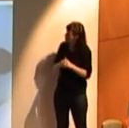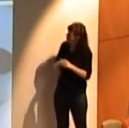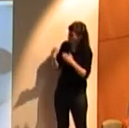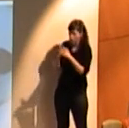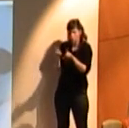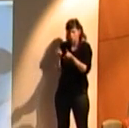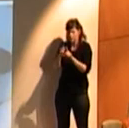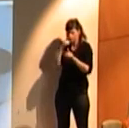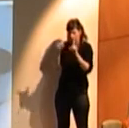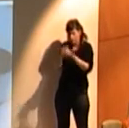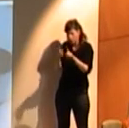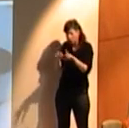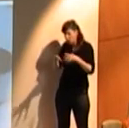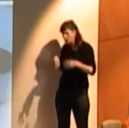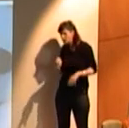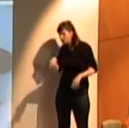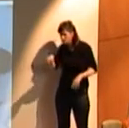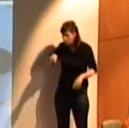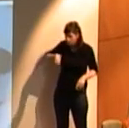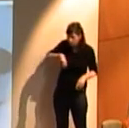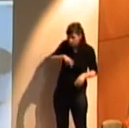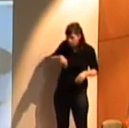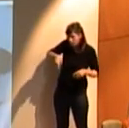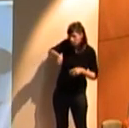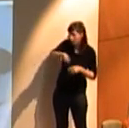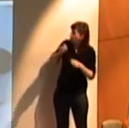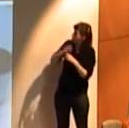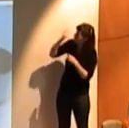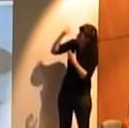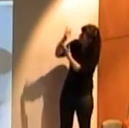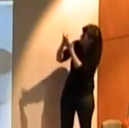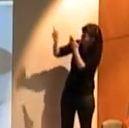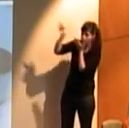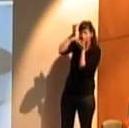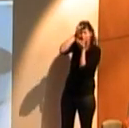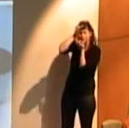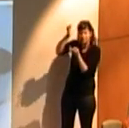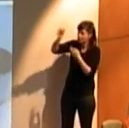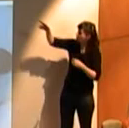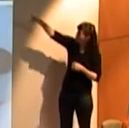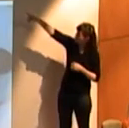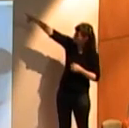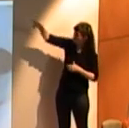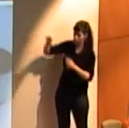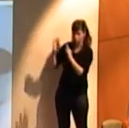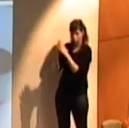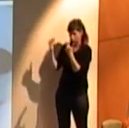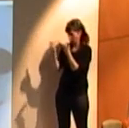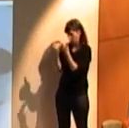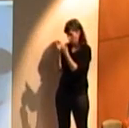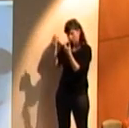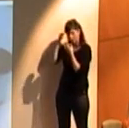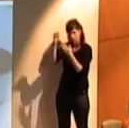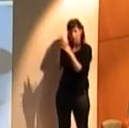cheminement, sous forme de dessins, des dessins très très précis aussi sur les demandes. Donc ici,